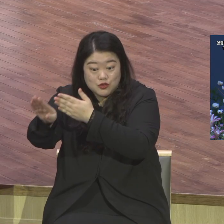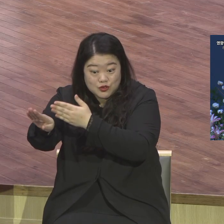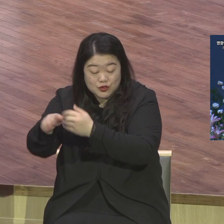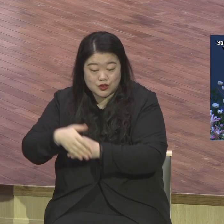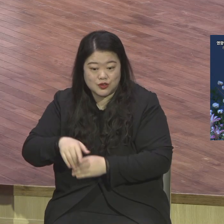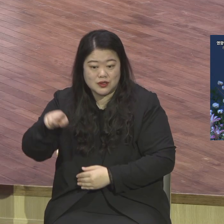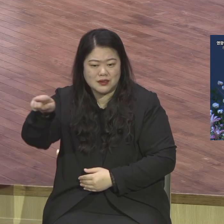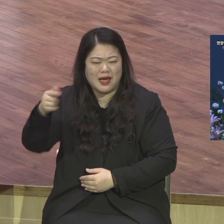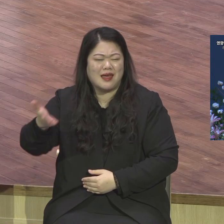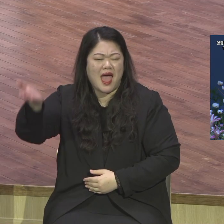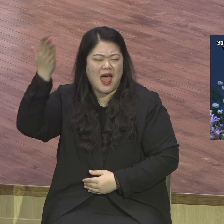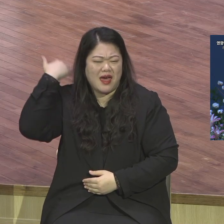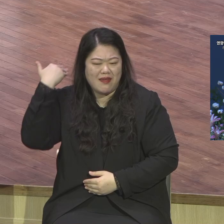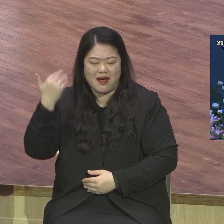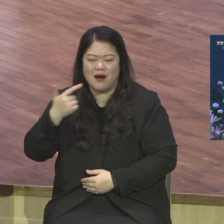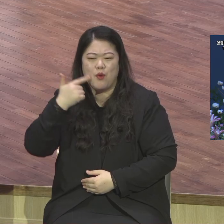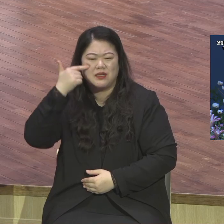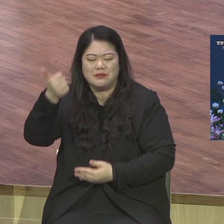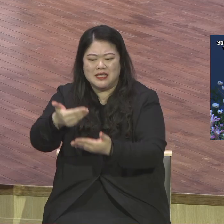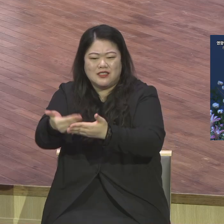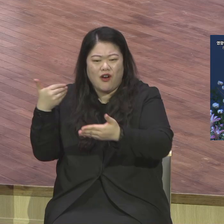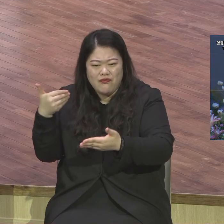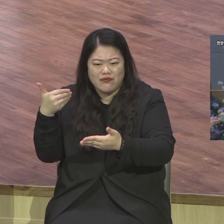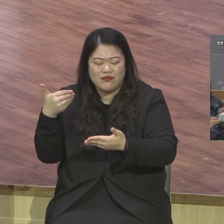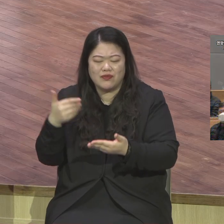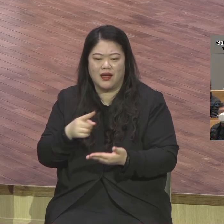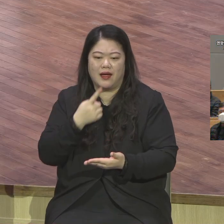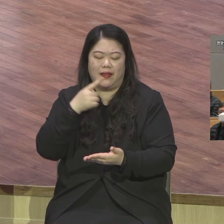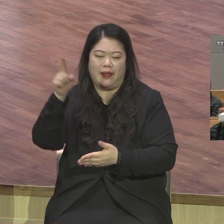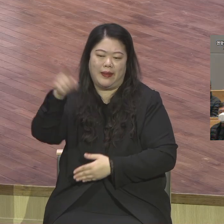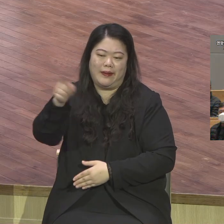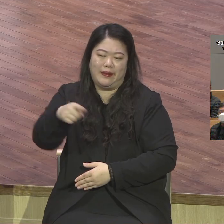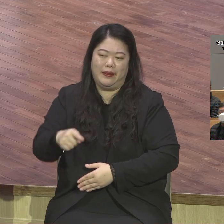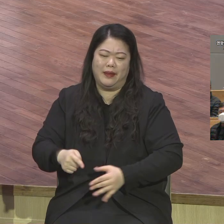교인들이 외상값을 잘 빨리 갚습니다.